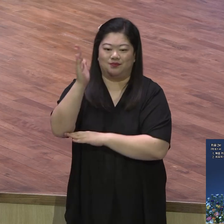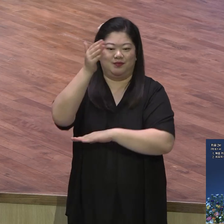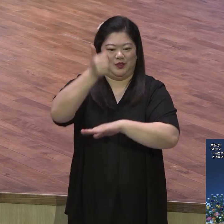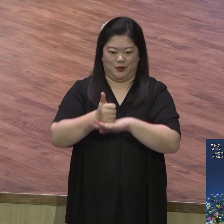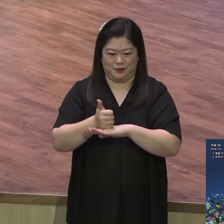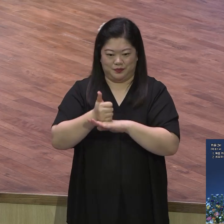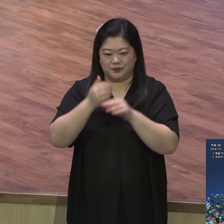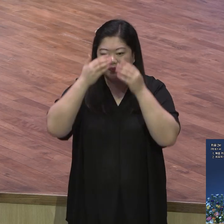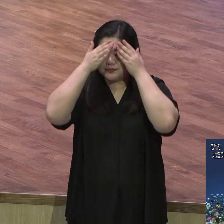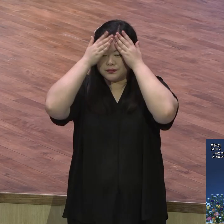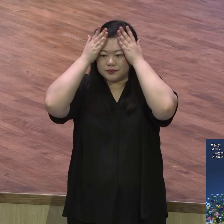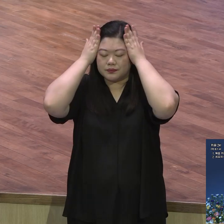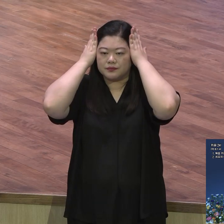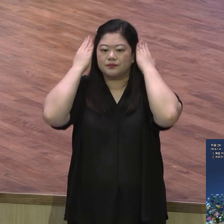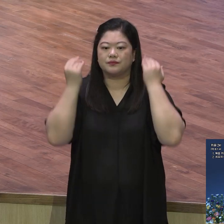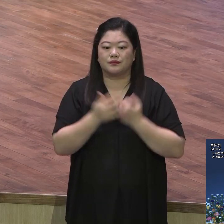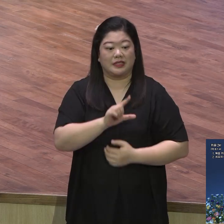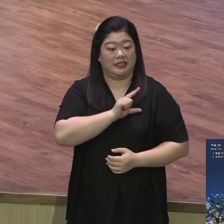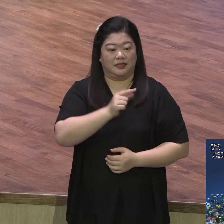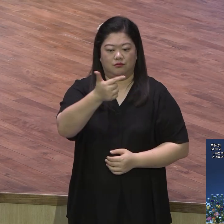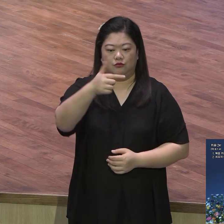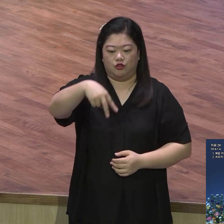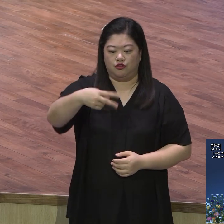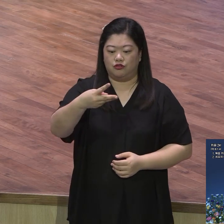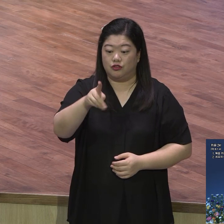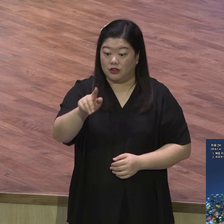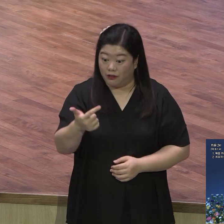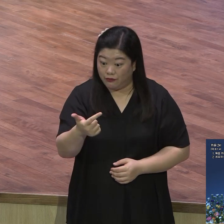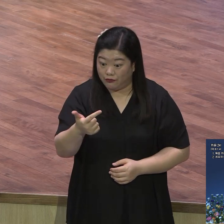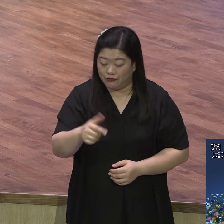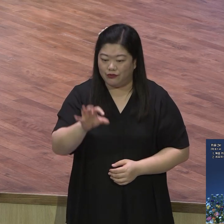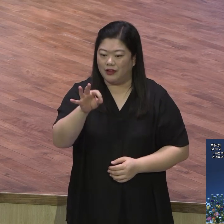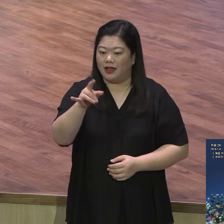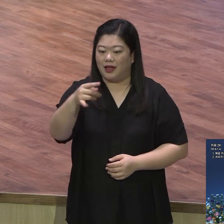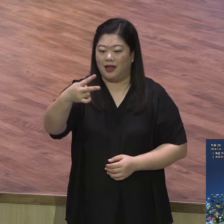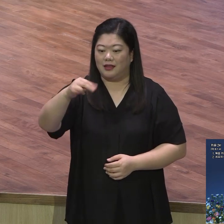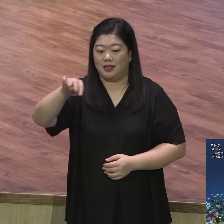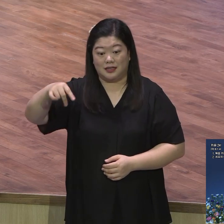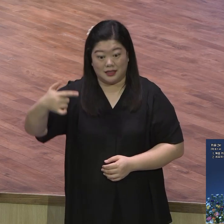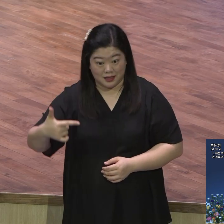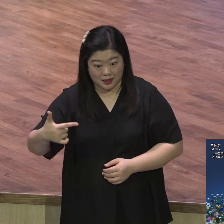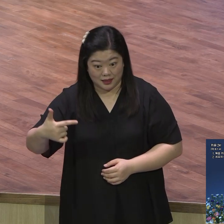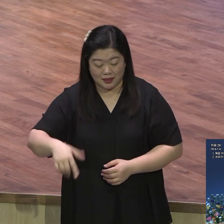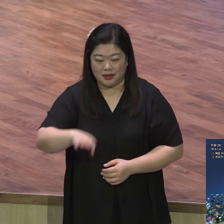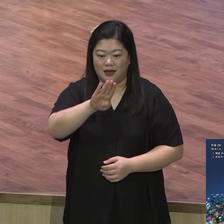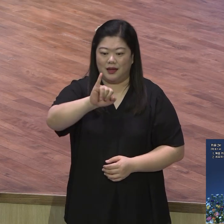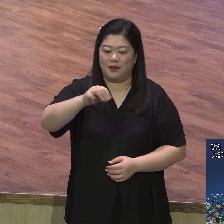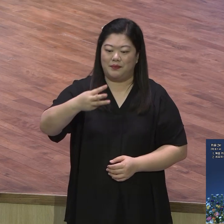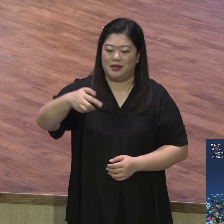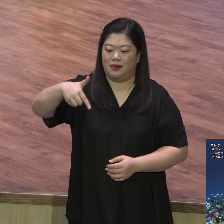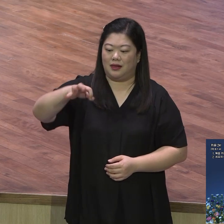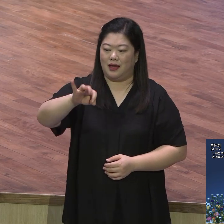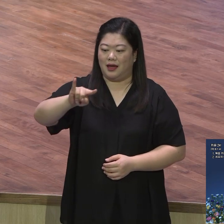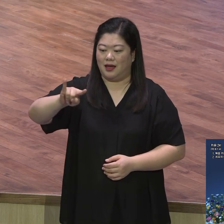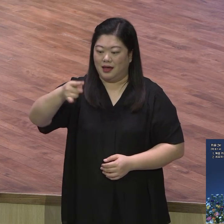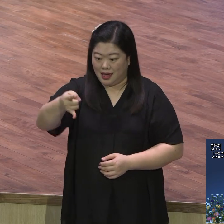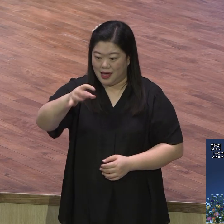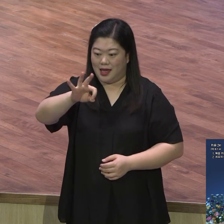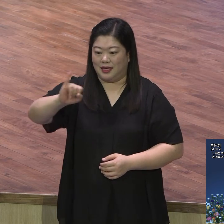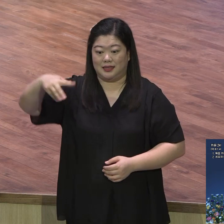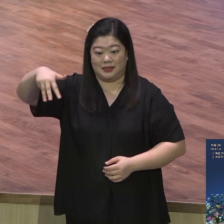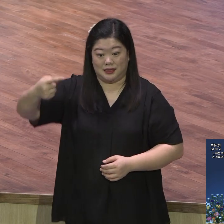여러분이 잘 아는 뉴턴 또 아인슈타인 에디슨 빌게이츠 이런 참